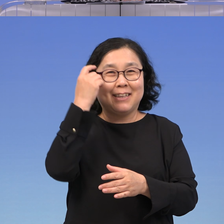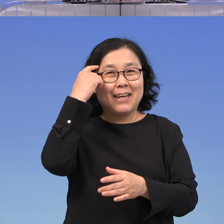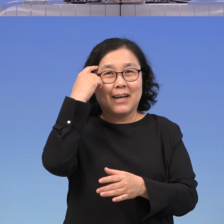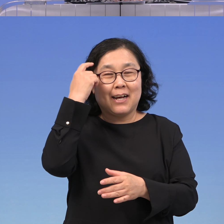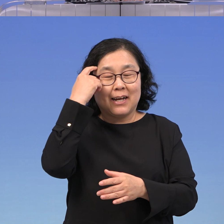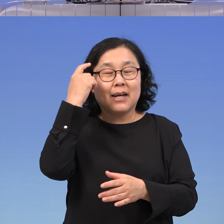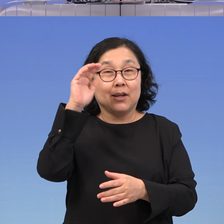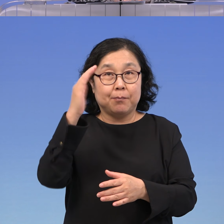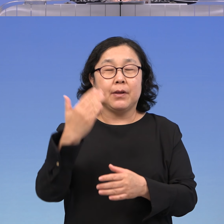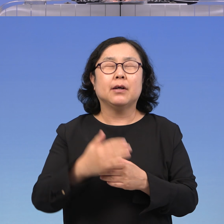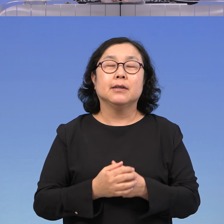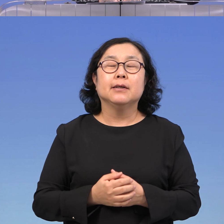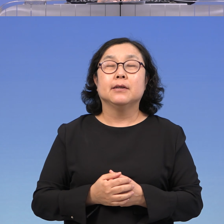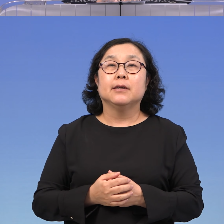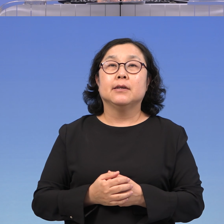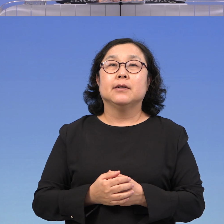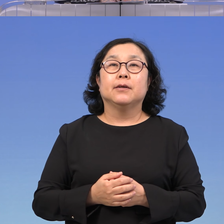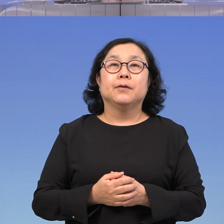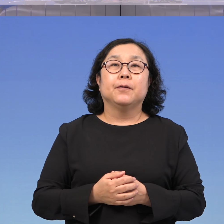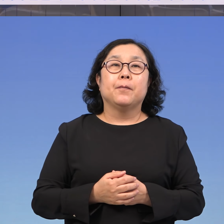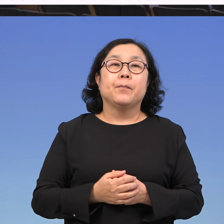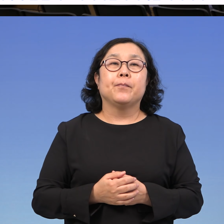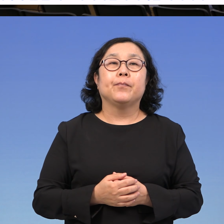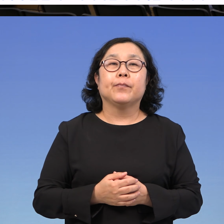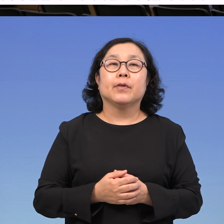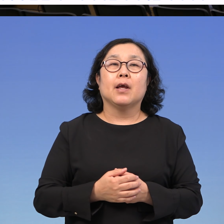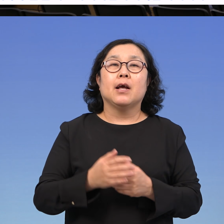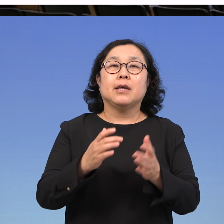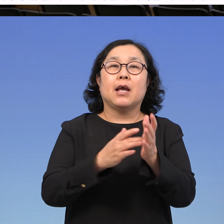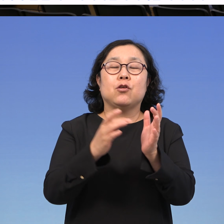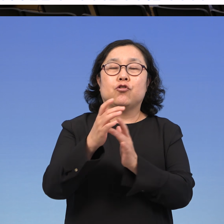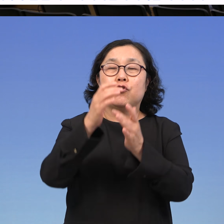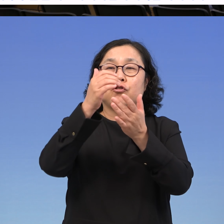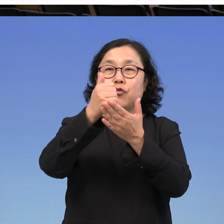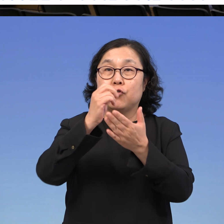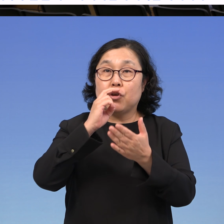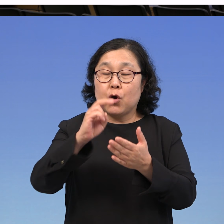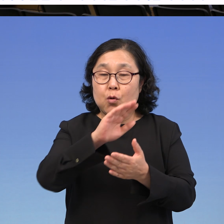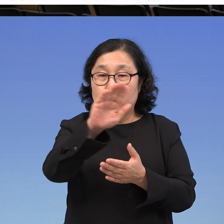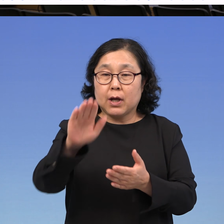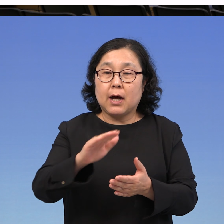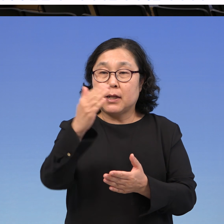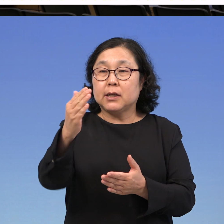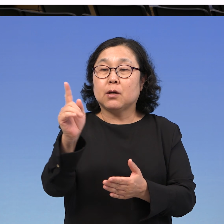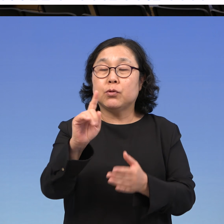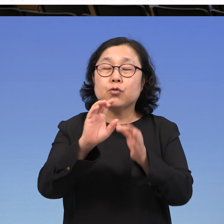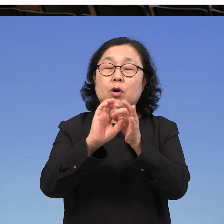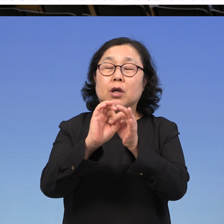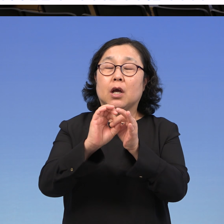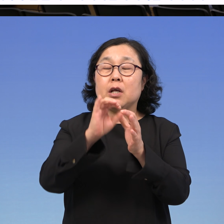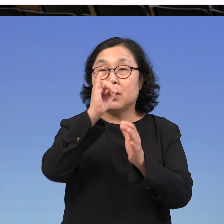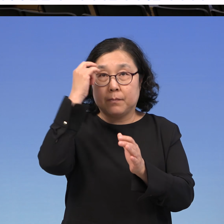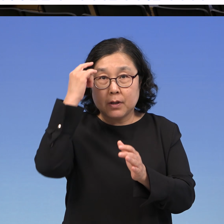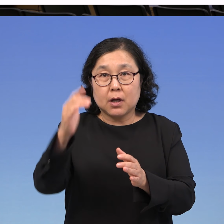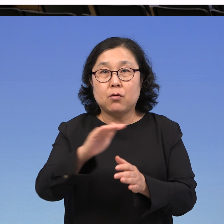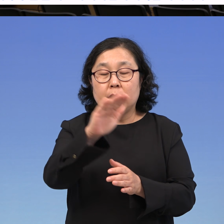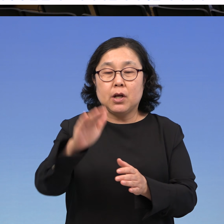만드는 거 아니겠습니까 마가 보일 짱이 14 절입니다 나 쌀의 예수 0 우리가 당신과 무슨 상관이 있나이까